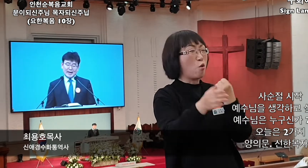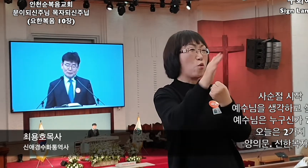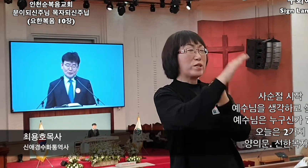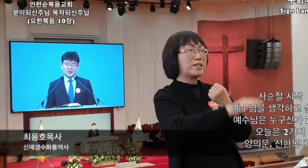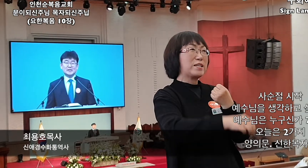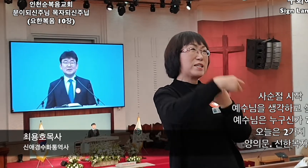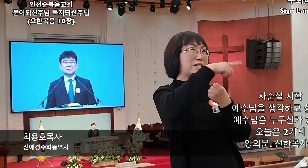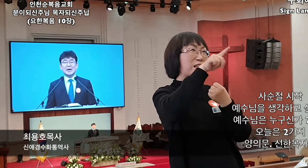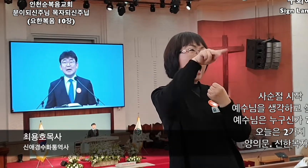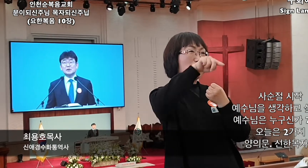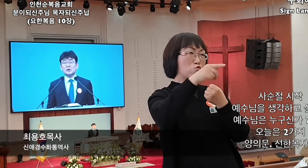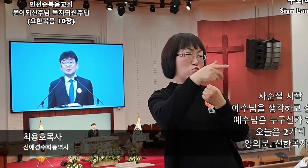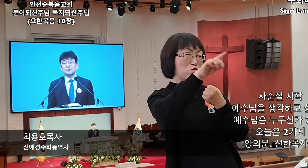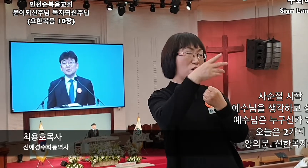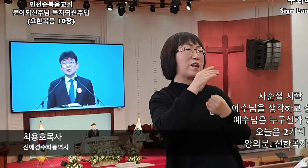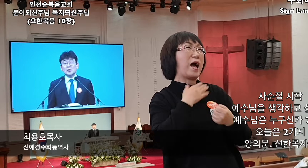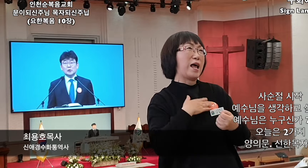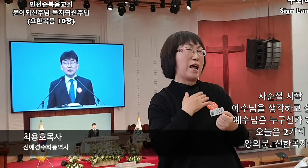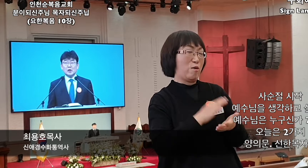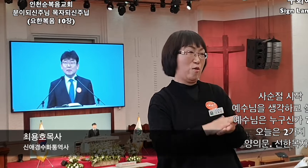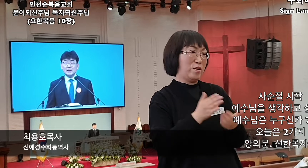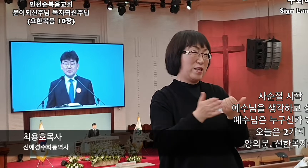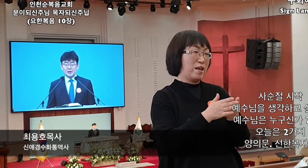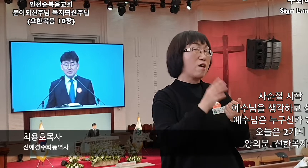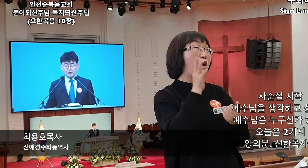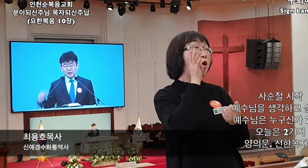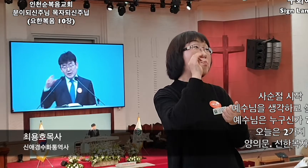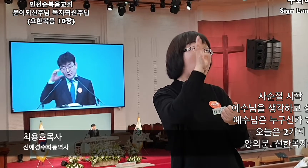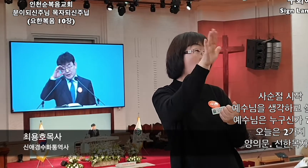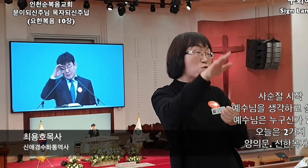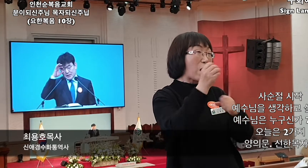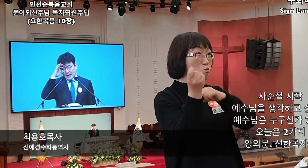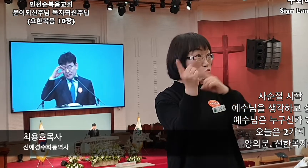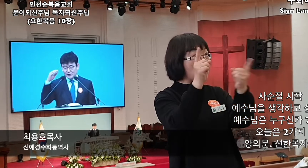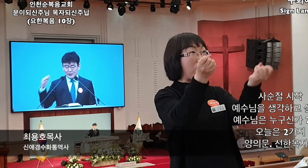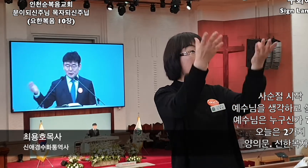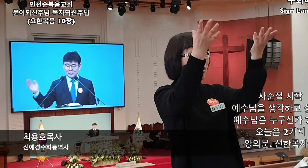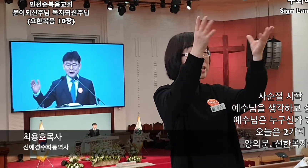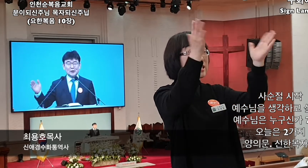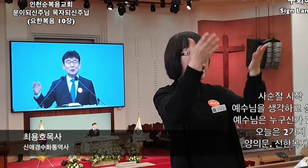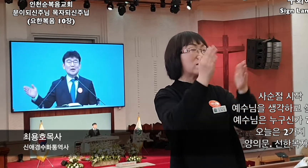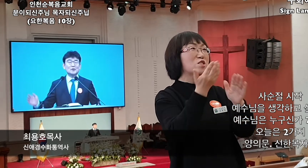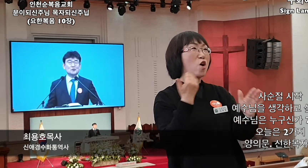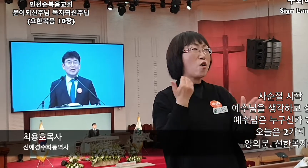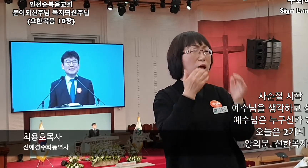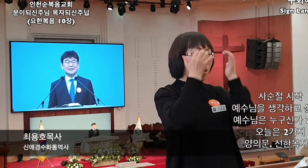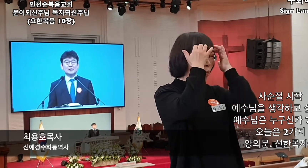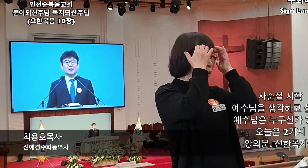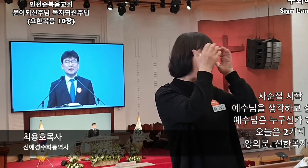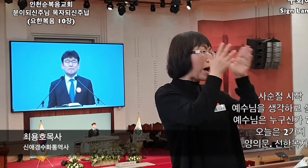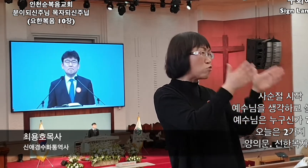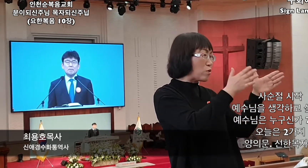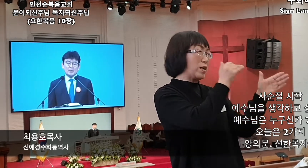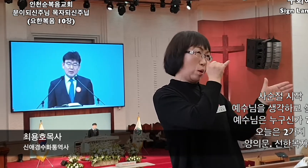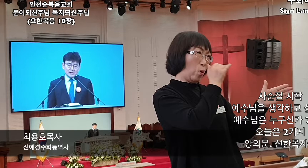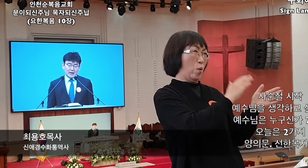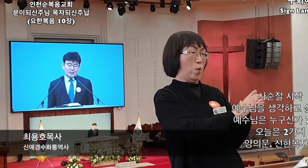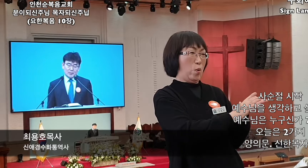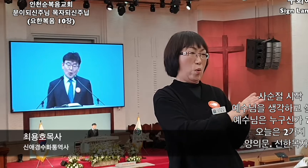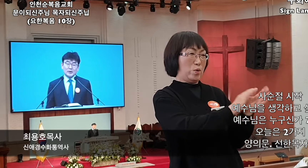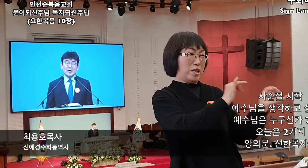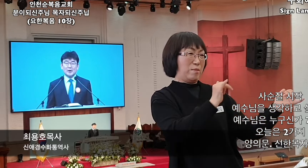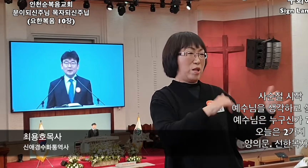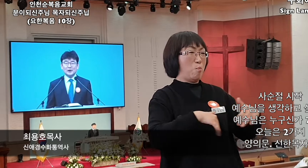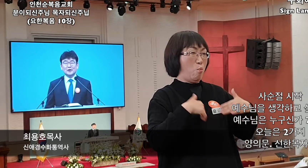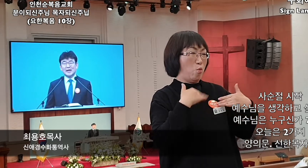우리는 사순절이 있음을 알죠. 그리고 이제 얼마 있으면 부활절이 됩니다. 그리고 그 전에는 고난주간이 있을 거예요.